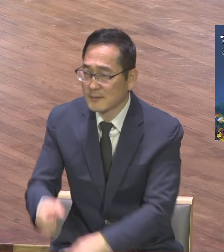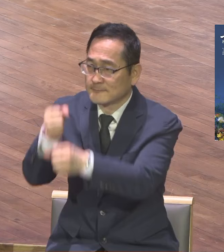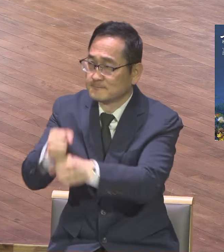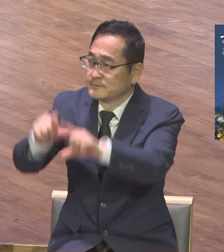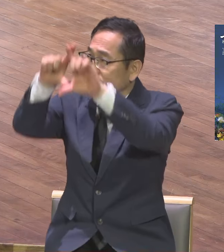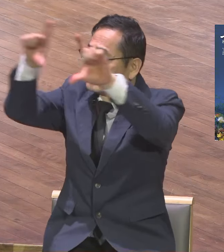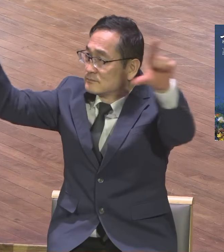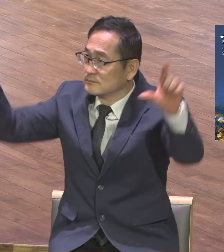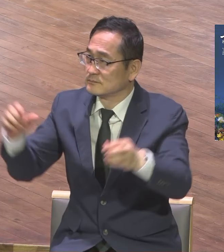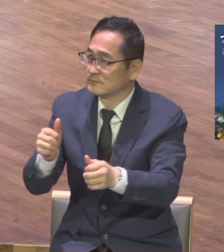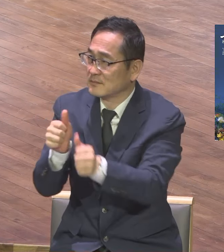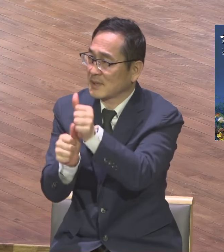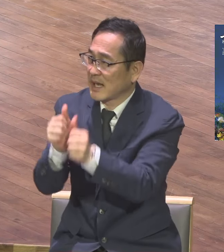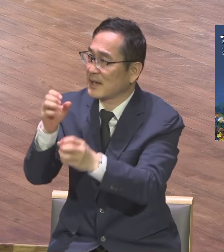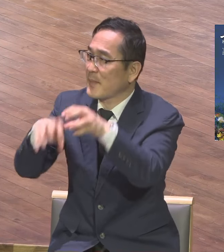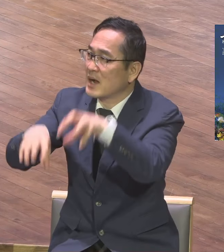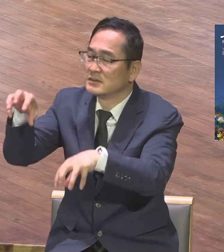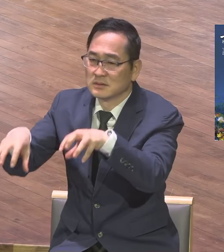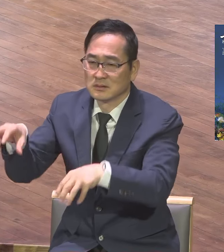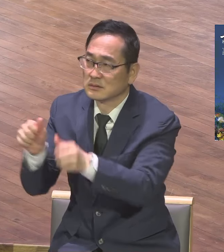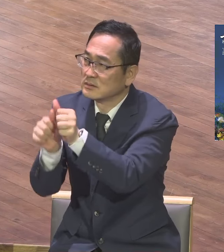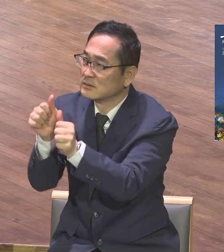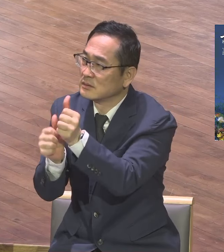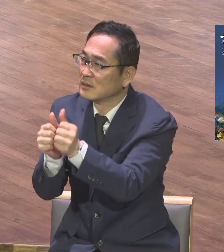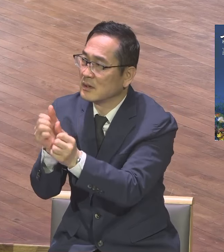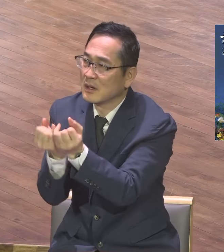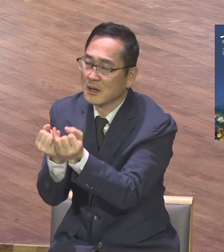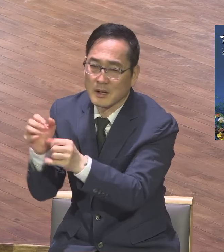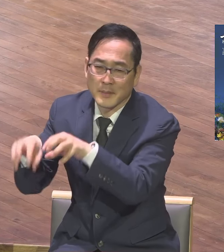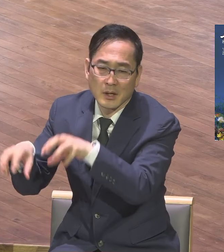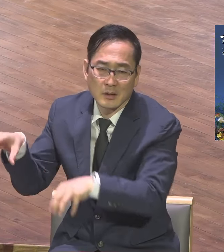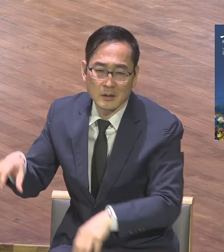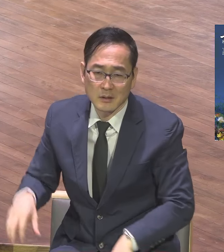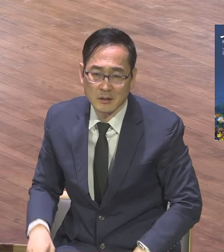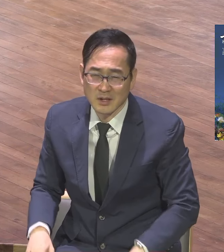그게 지금 우리나라에, 전 세계 다 확산되고 우리나라에.